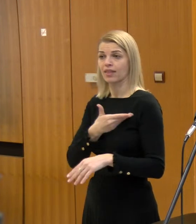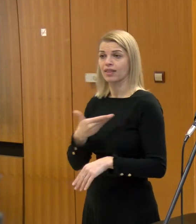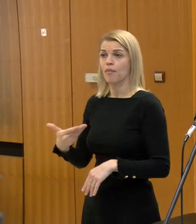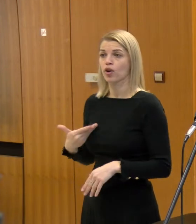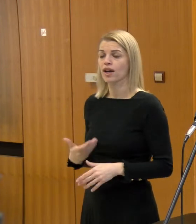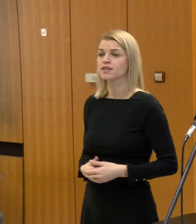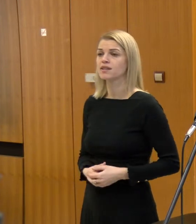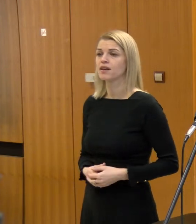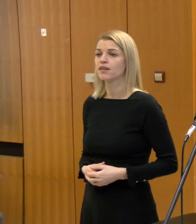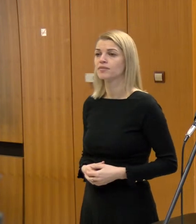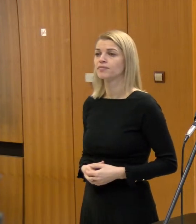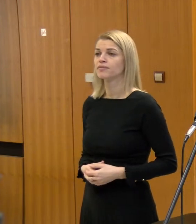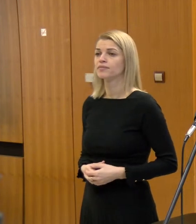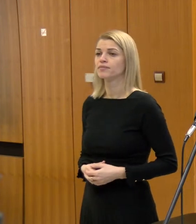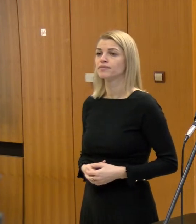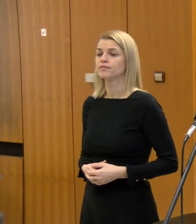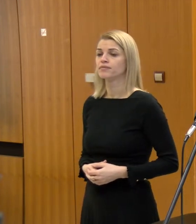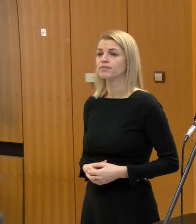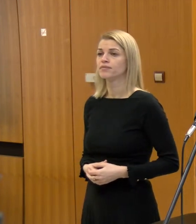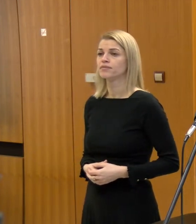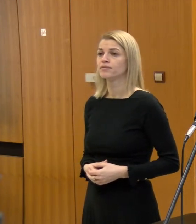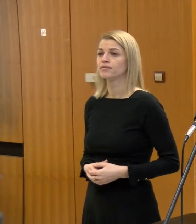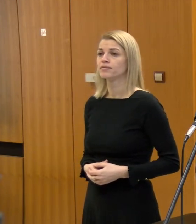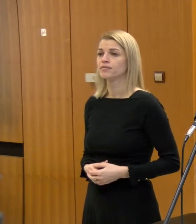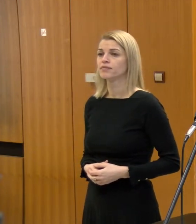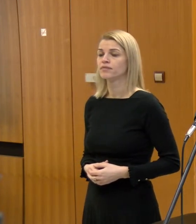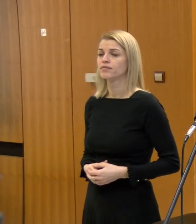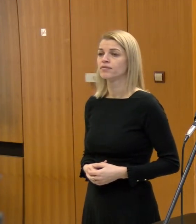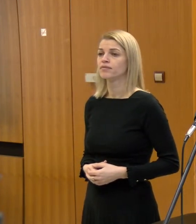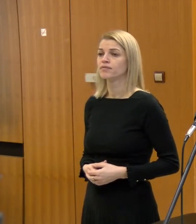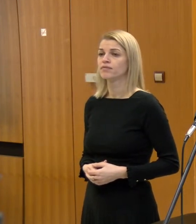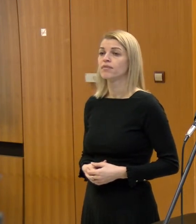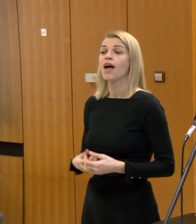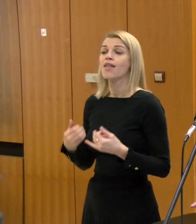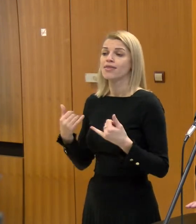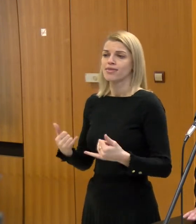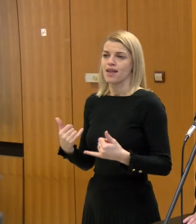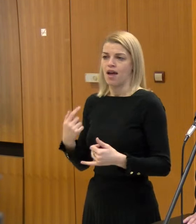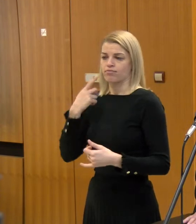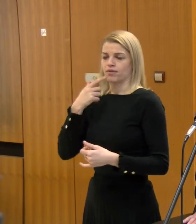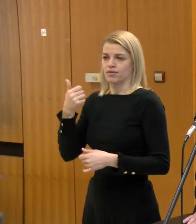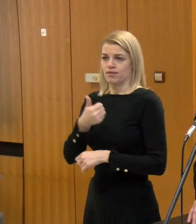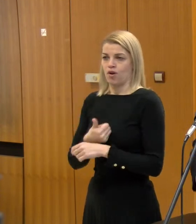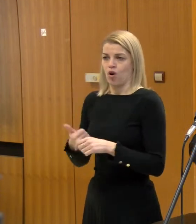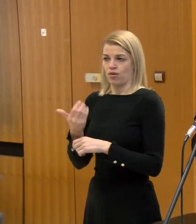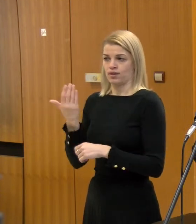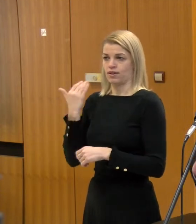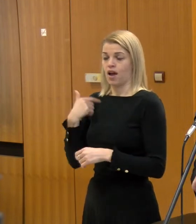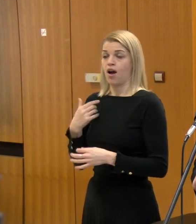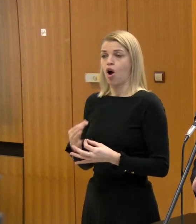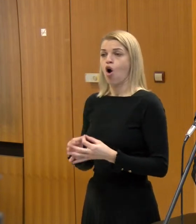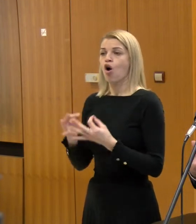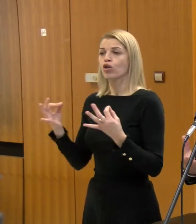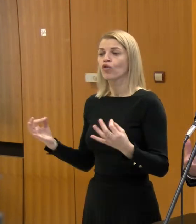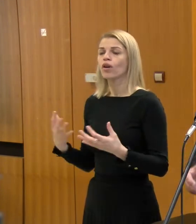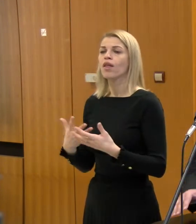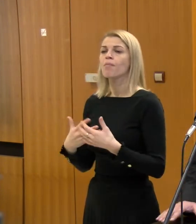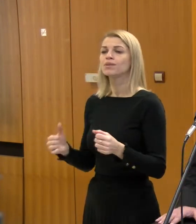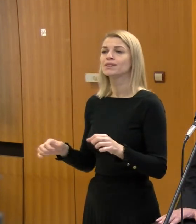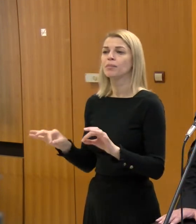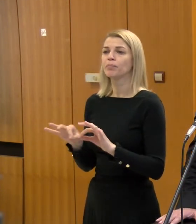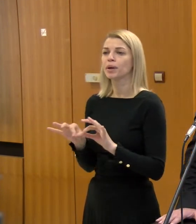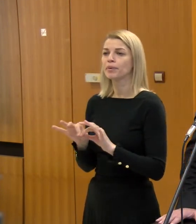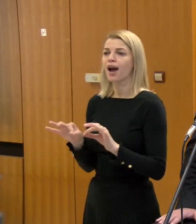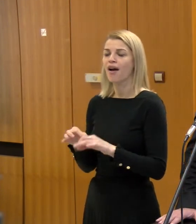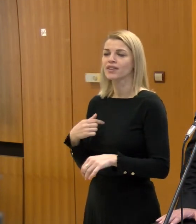demokracie. Takú informáciu mám, môžem sa mýliť. Hodinu o tomto viem. otvorene, teda bez nejakej